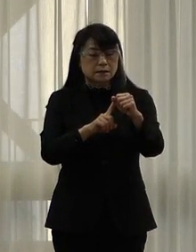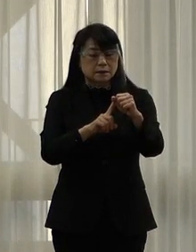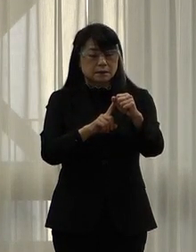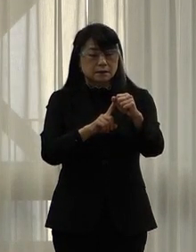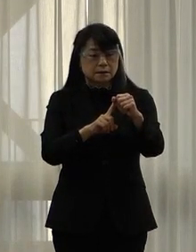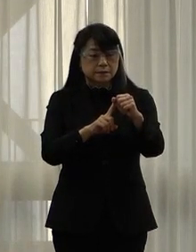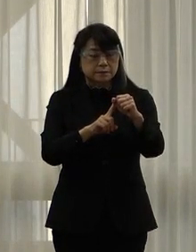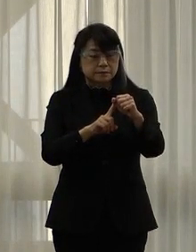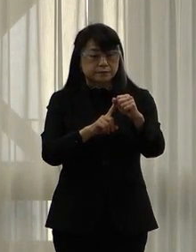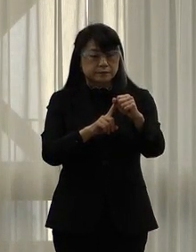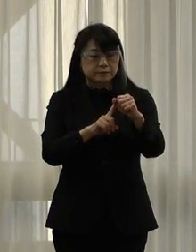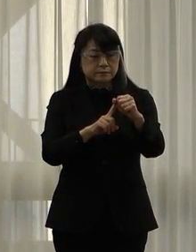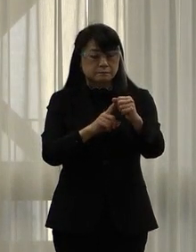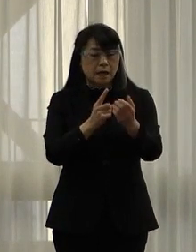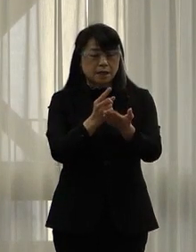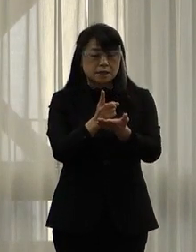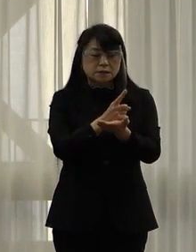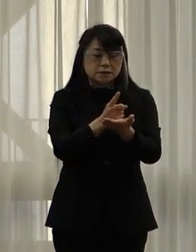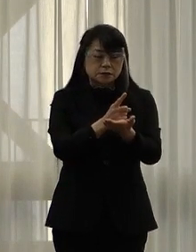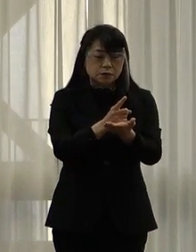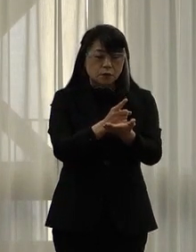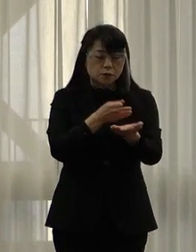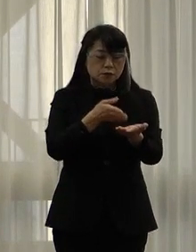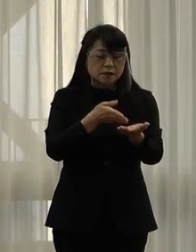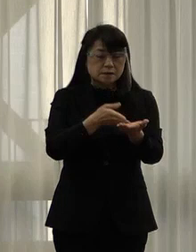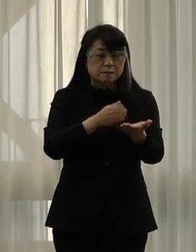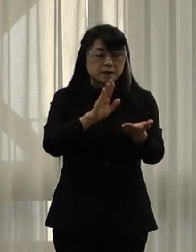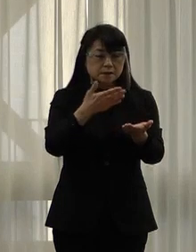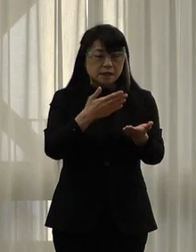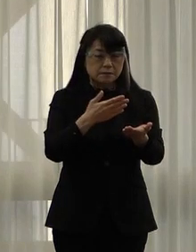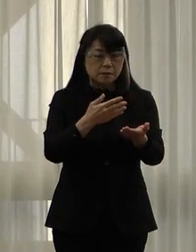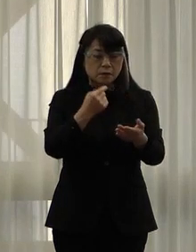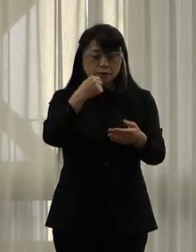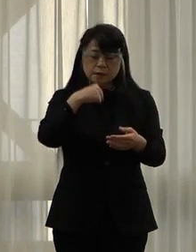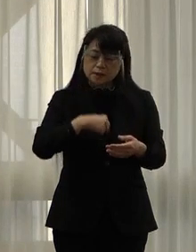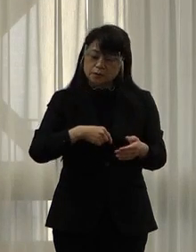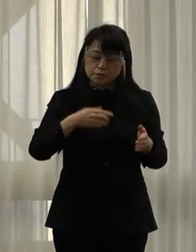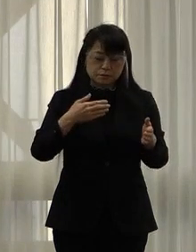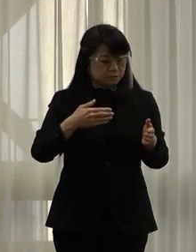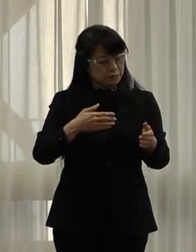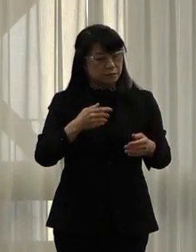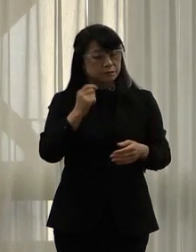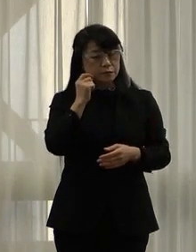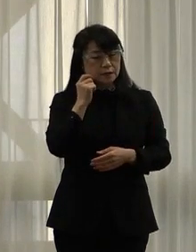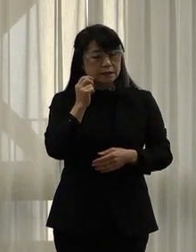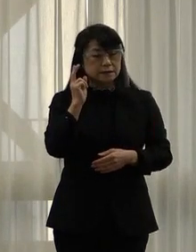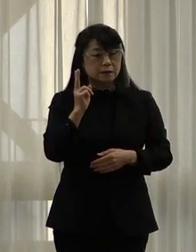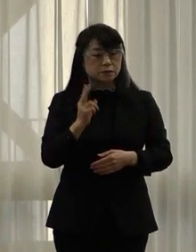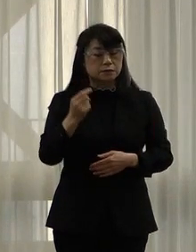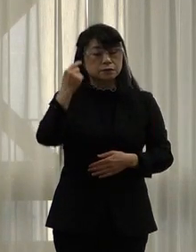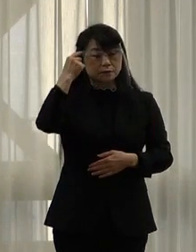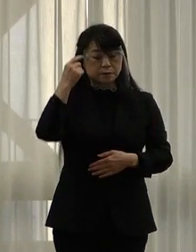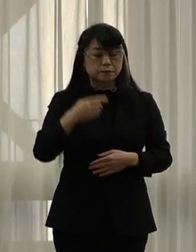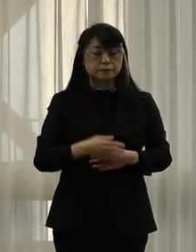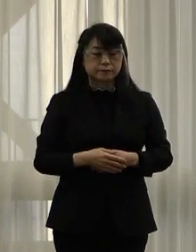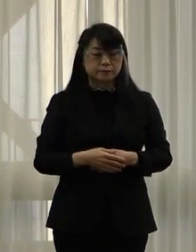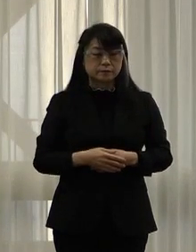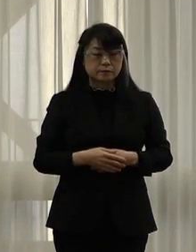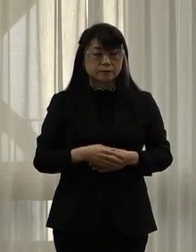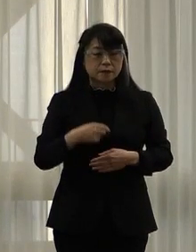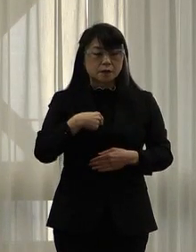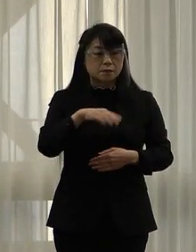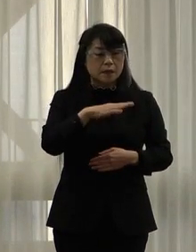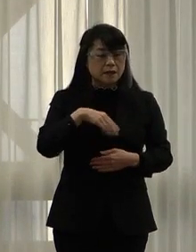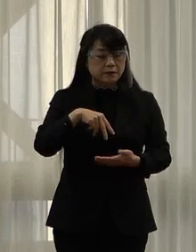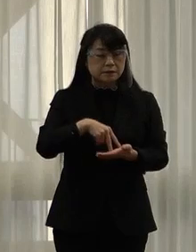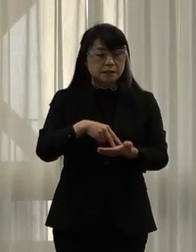としたら、やっぱりそれの指標というものも当然こうしっくり来られないのも致し方ないのかなというふうに思います。まあ、ただ我々の立場は致し方